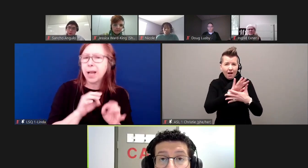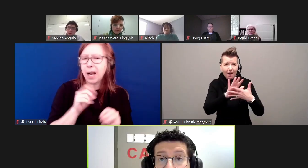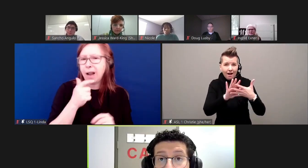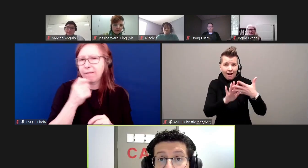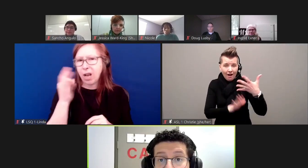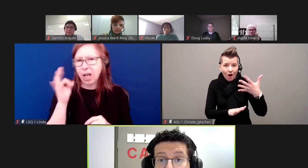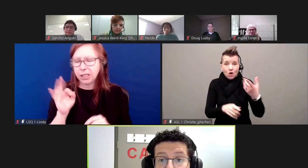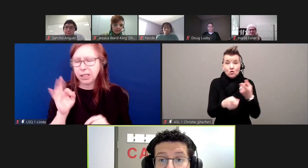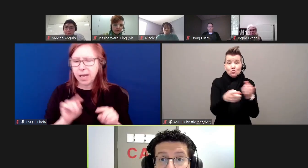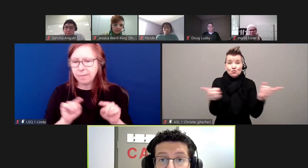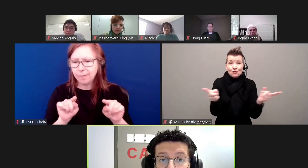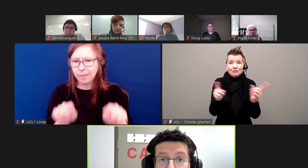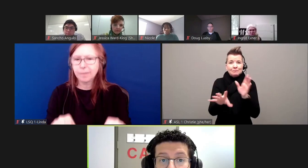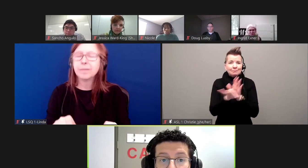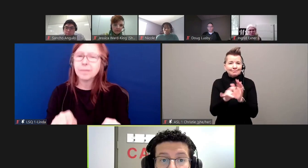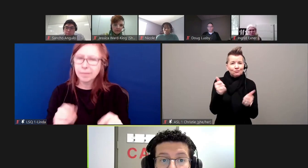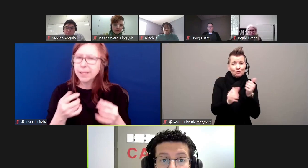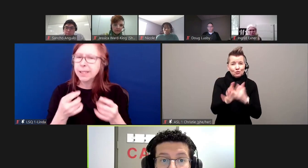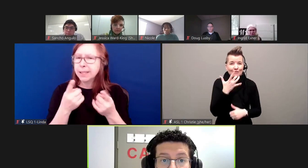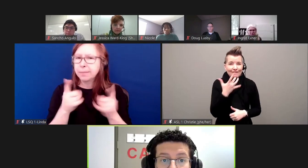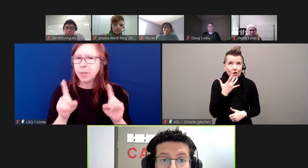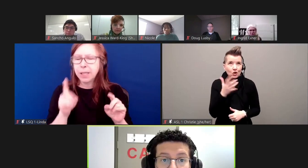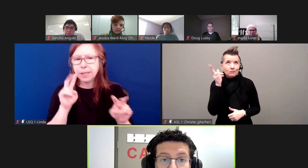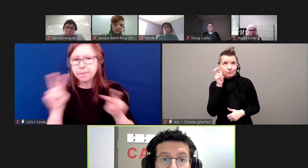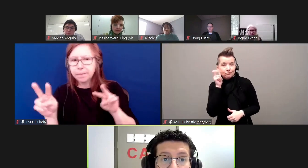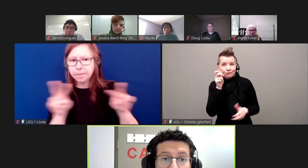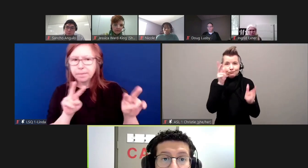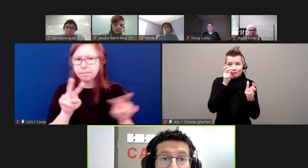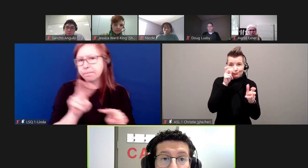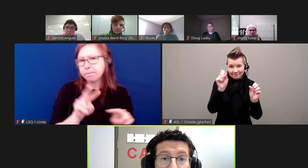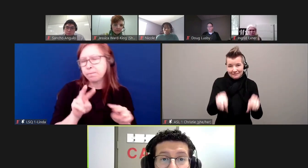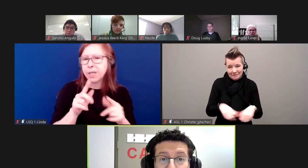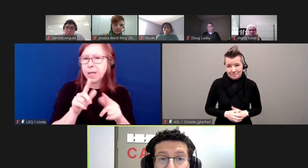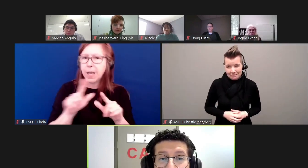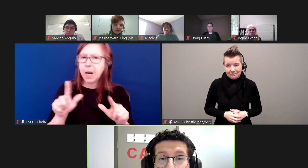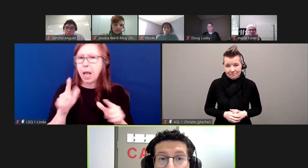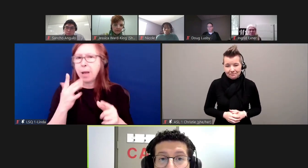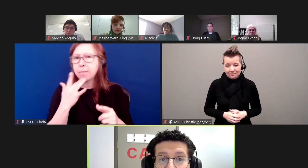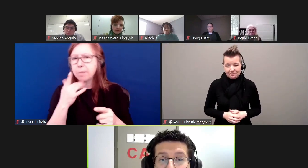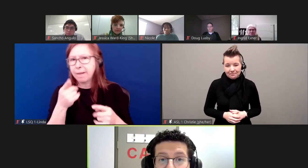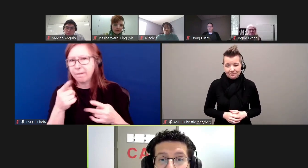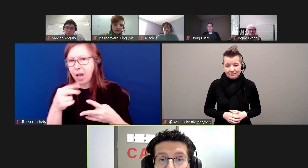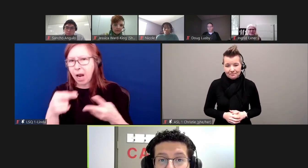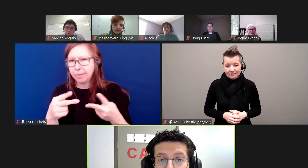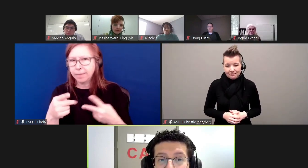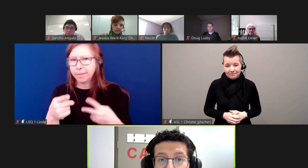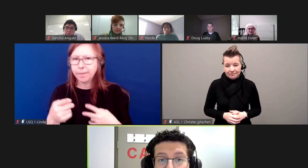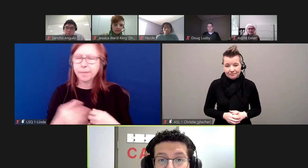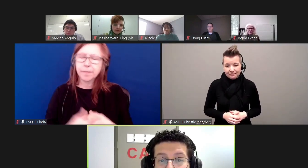l'événement afin que vous puissiez suivre les débats dans la langue de votre choix.